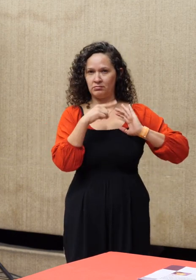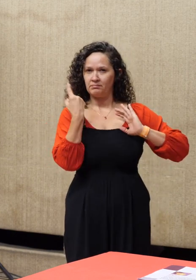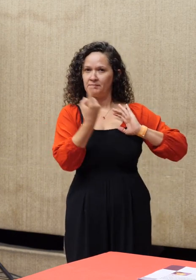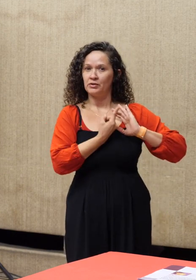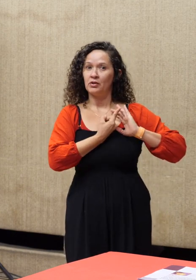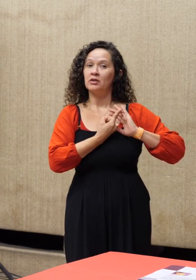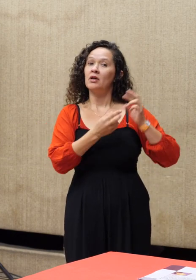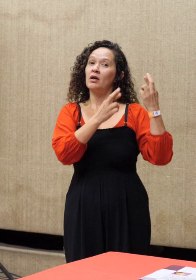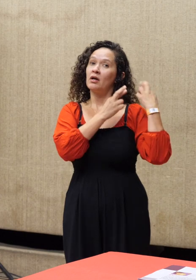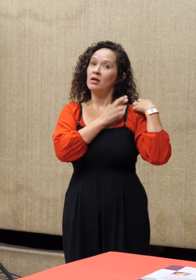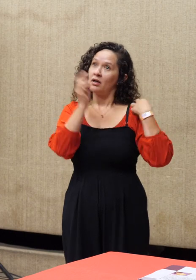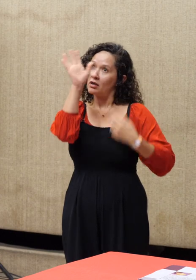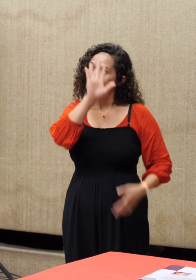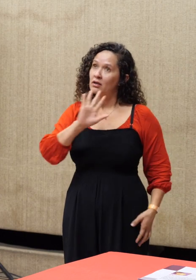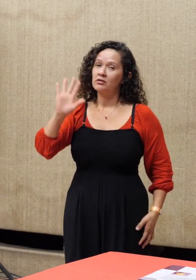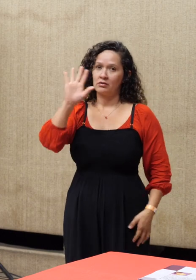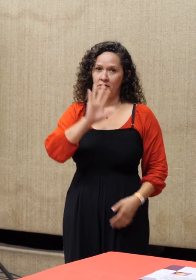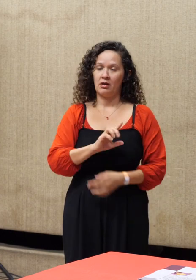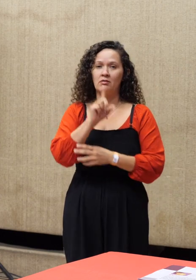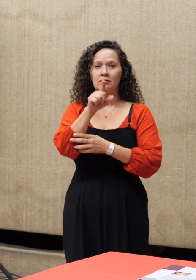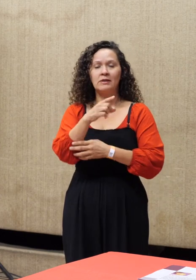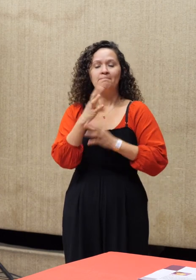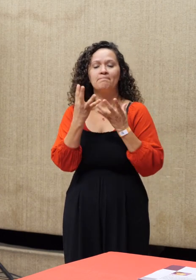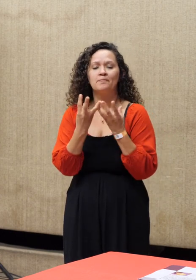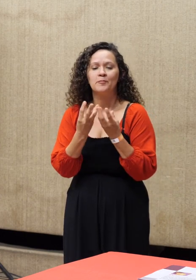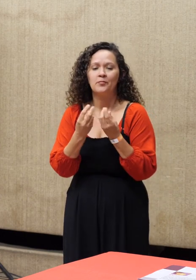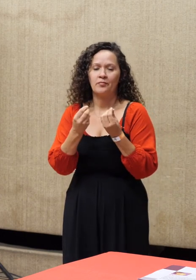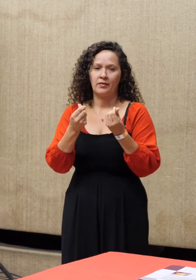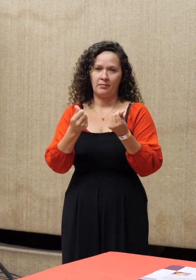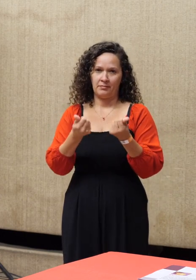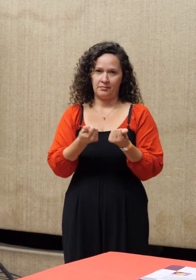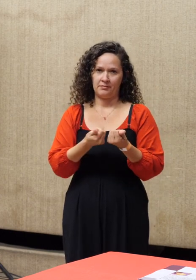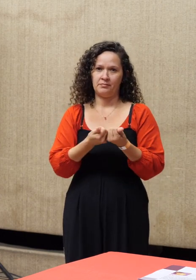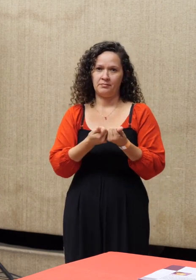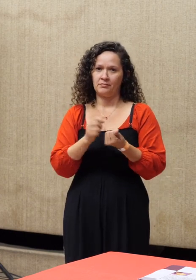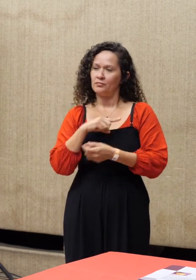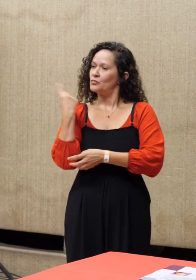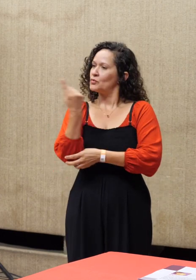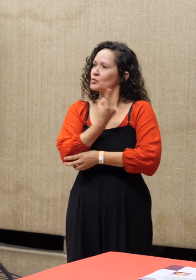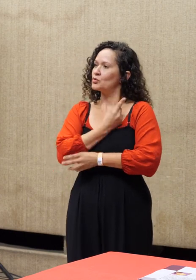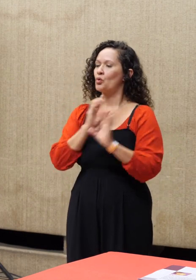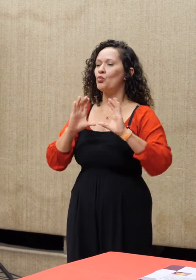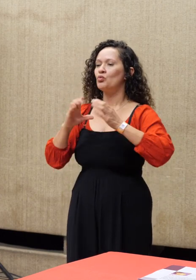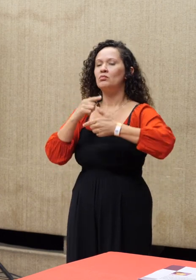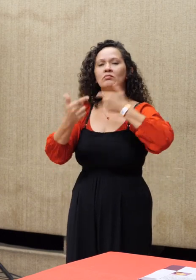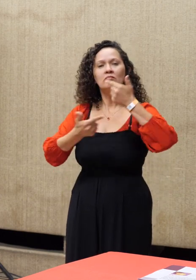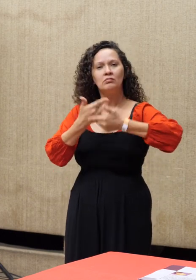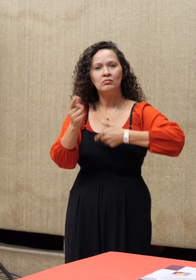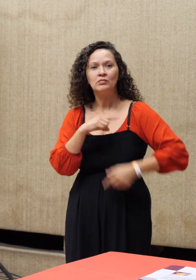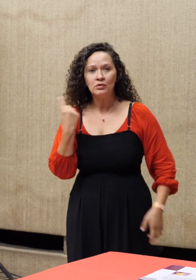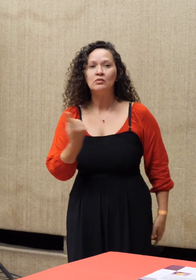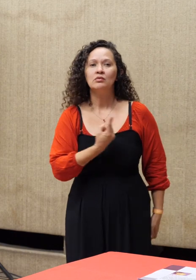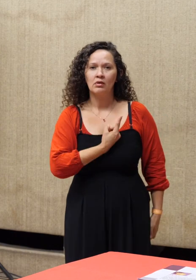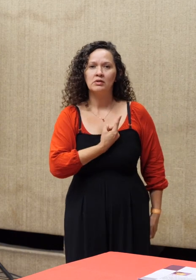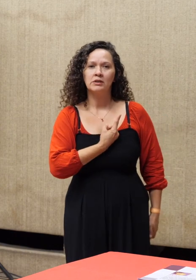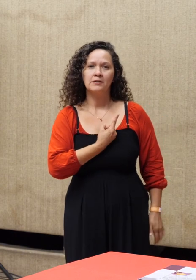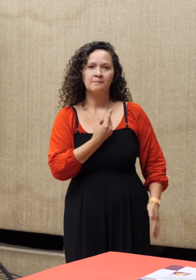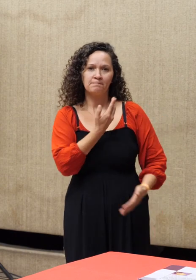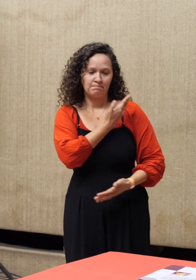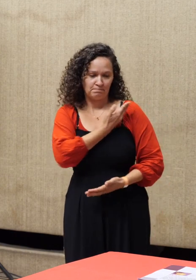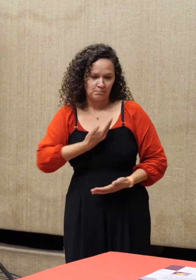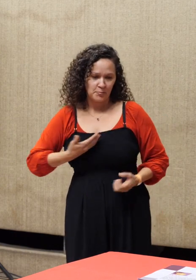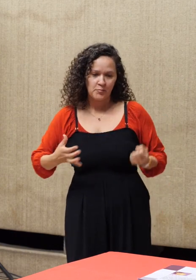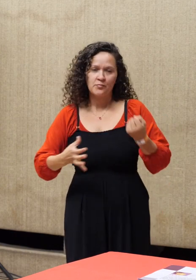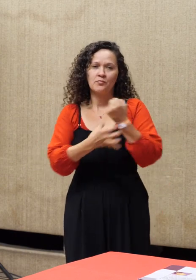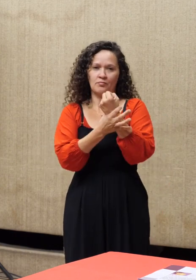nossa executiva nacional, ela se sensibilize. Nós somos a classe trabalhadora da segurança